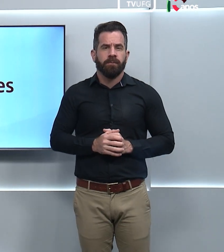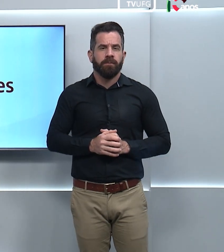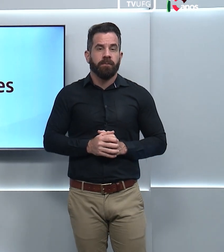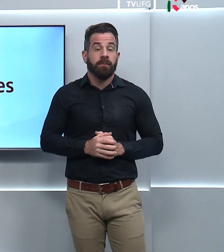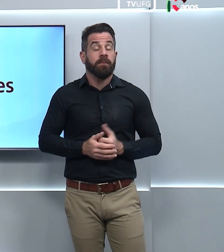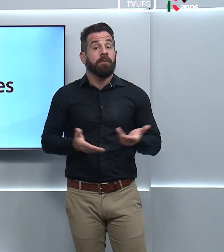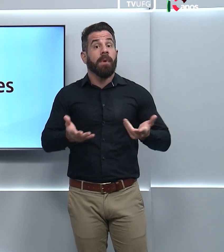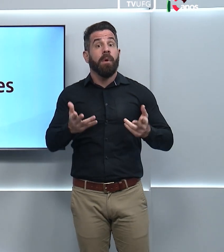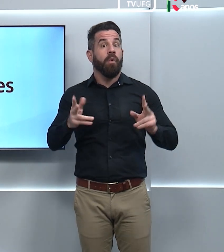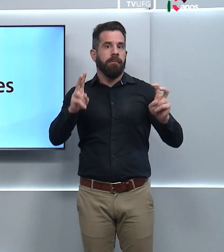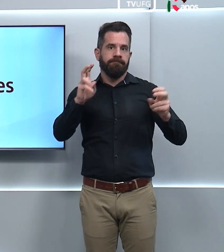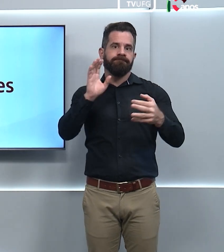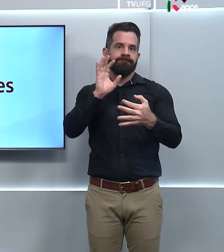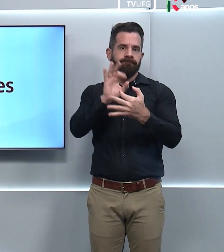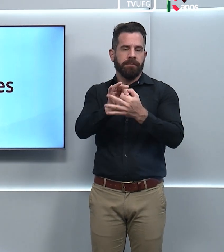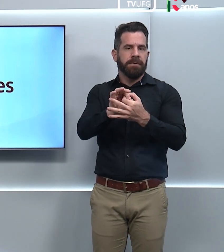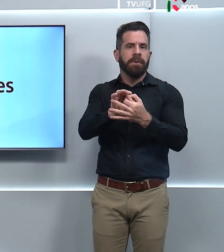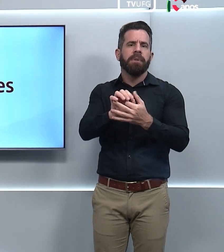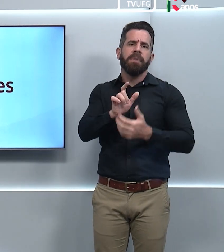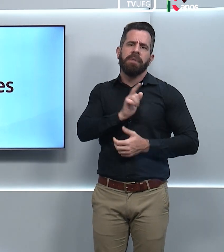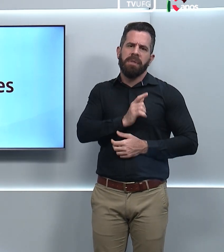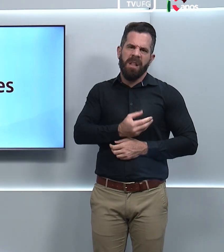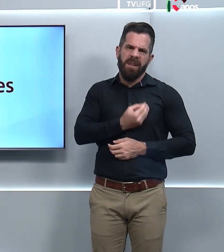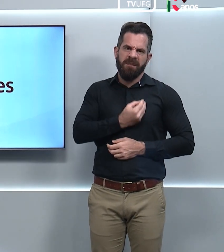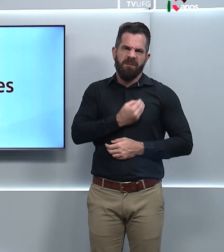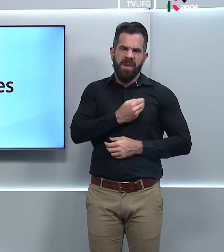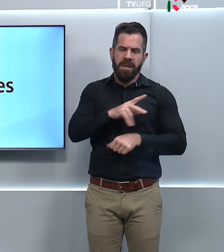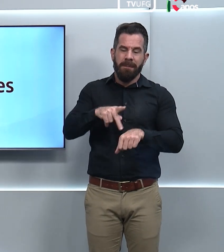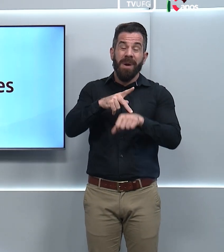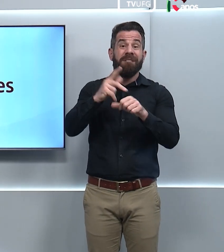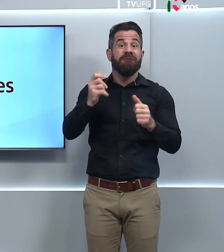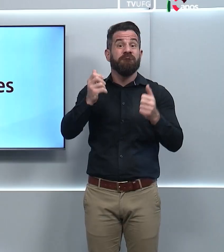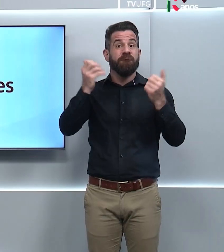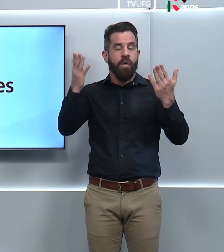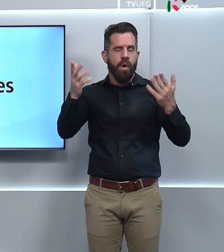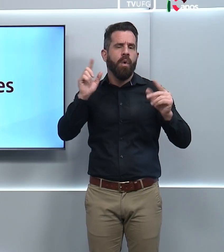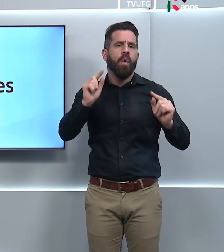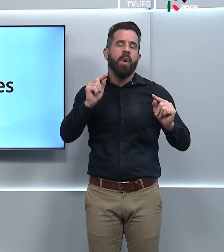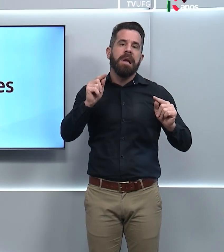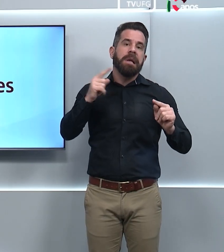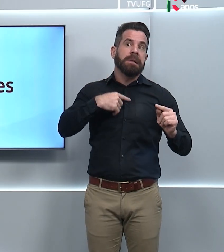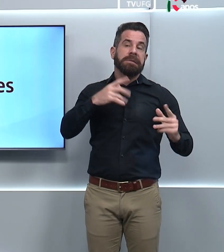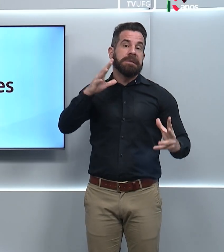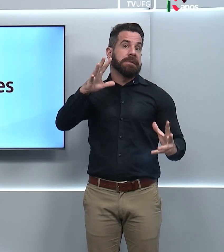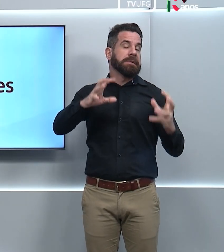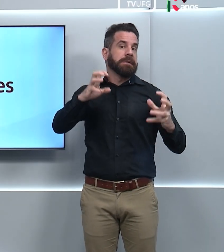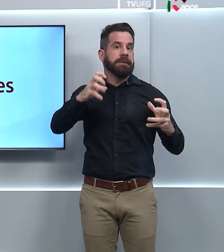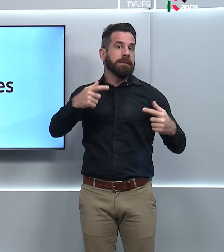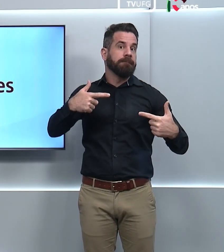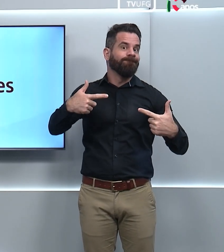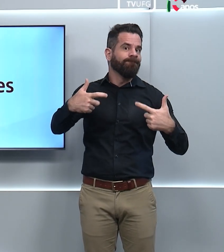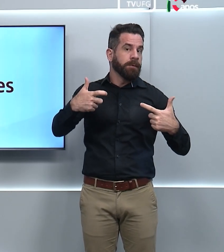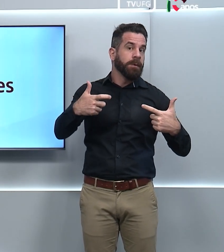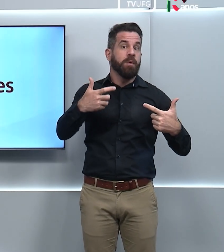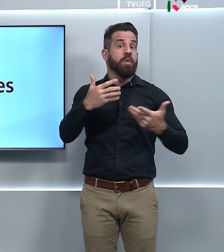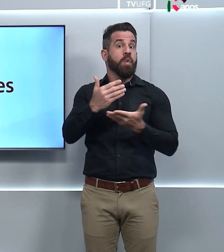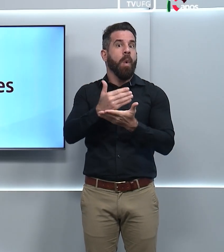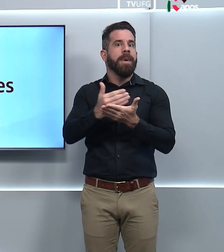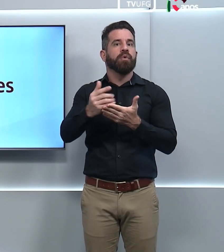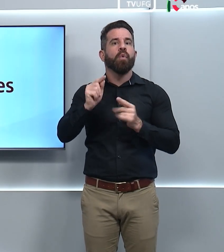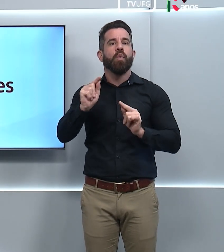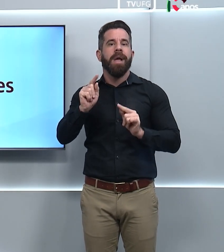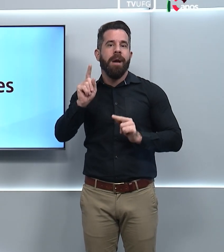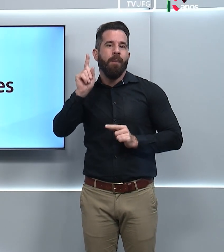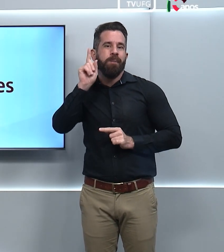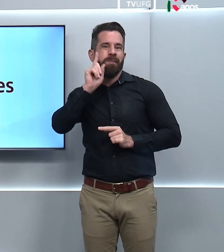agora voltando para um momento de assuntos internacionais, nós vamos falar sobre a tensão entre Estados Unidos e